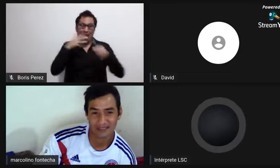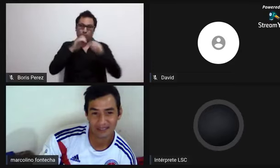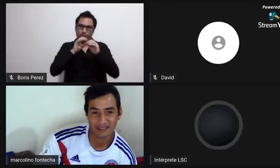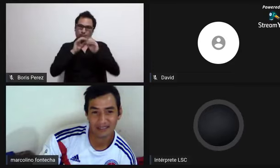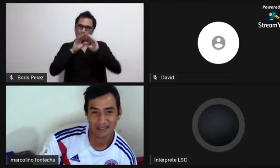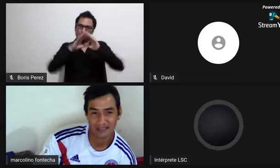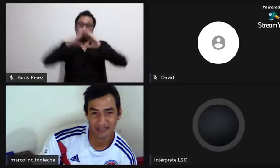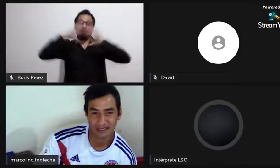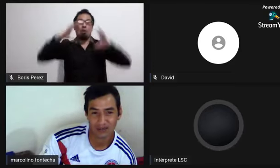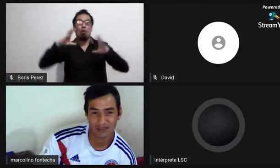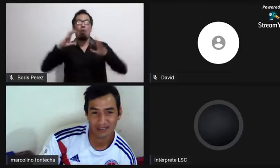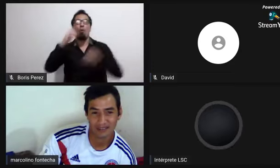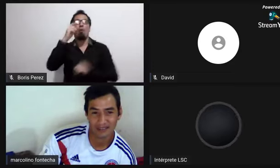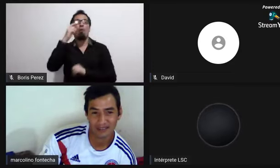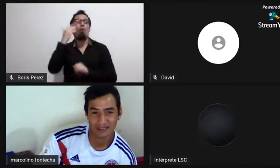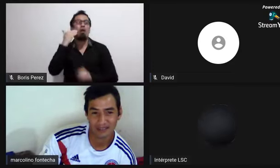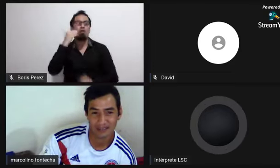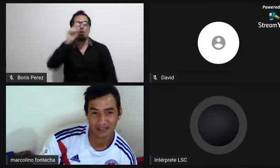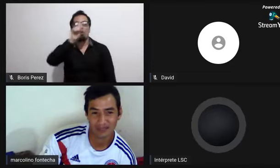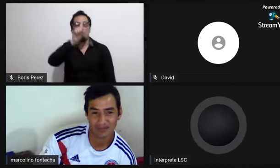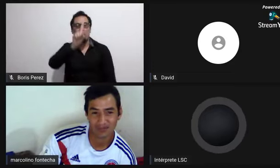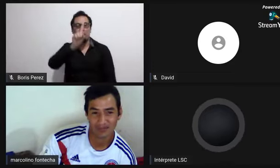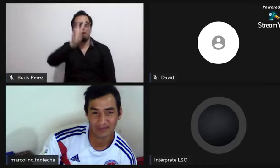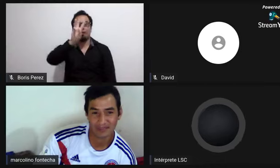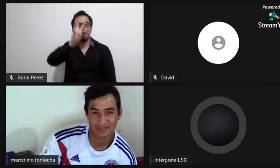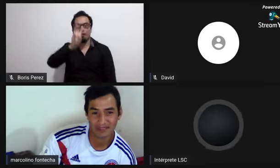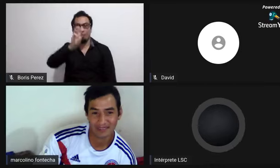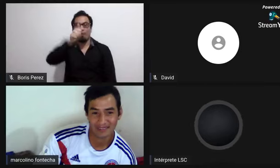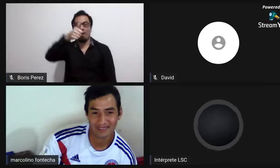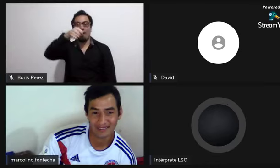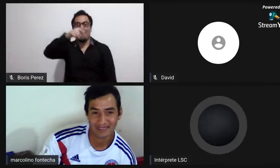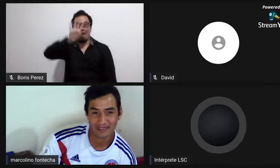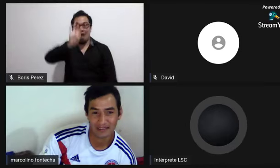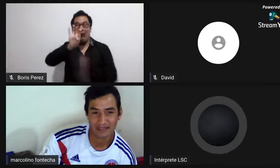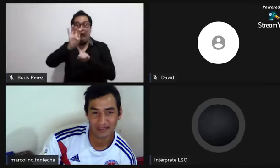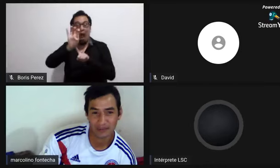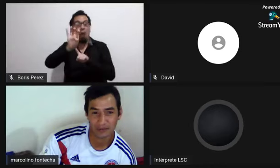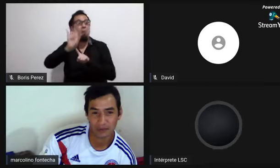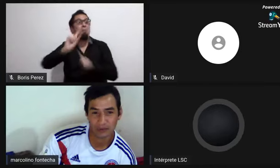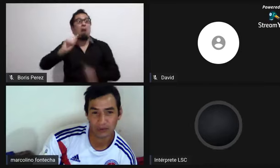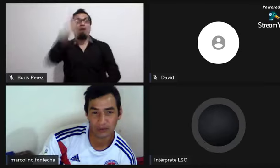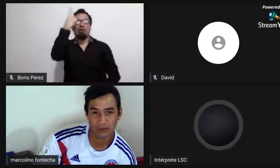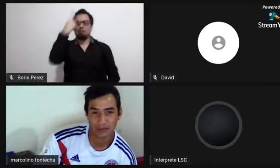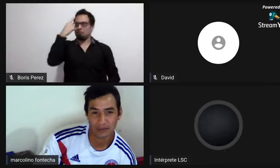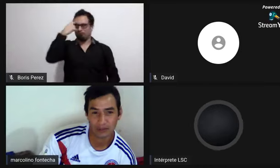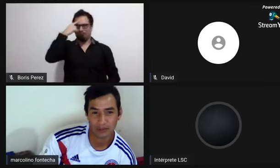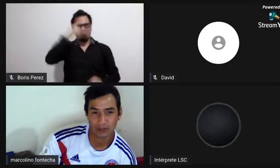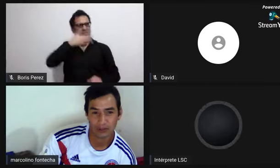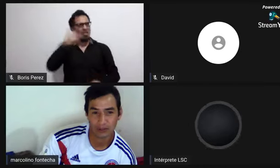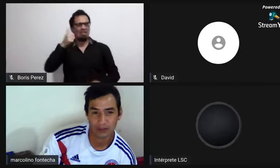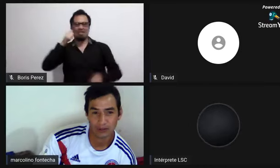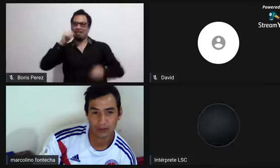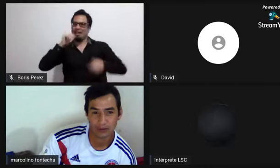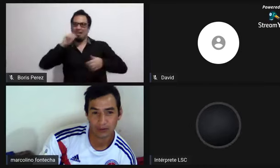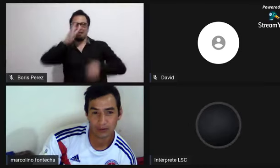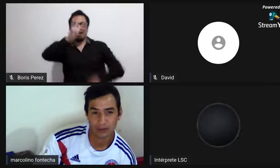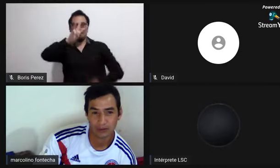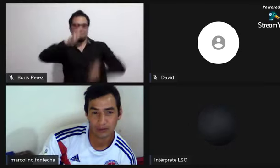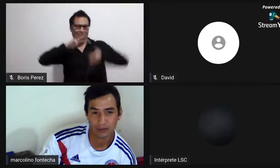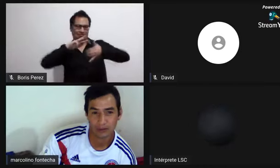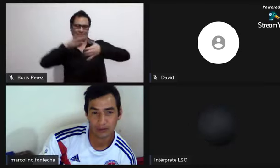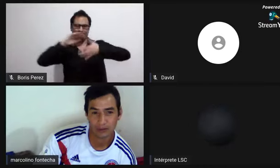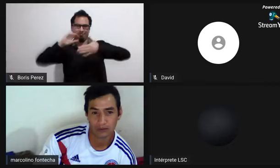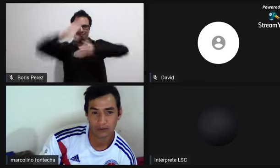es que entraron nuevamente. Y Santander empezó a liderar otra vez la gesta independentista, ¿sí?